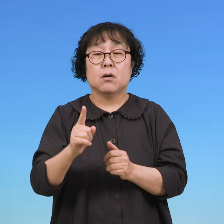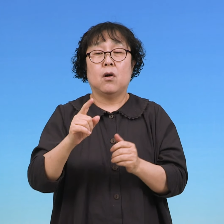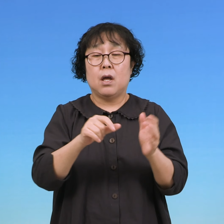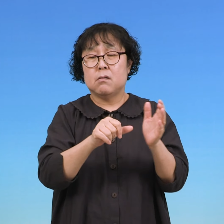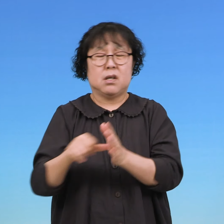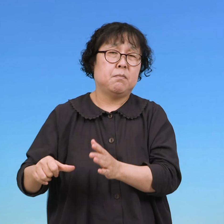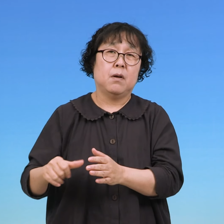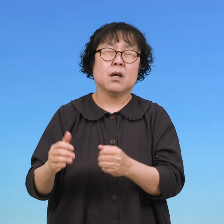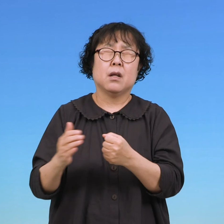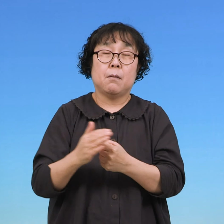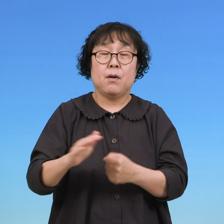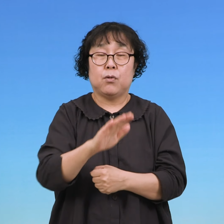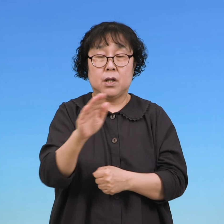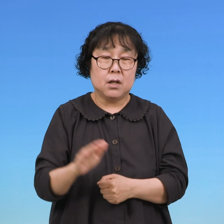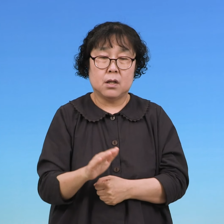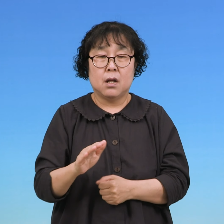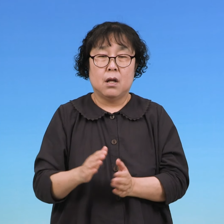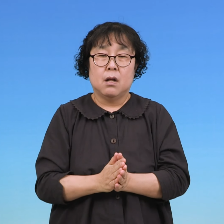이게 정상적이냐고요.